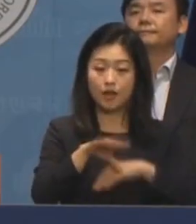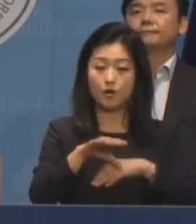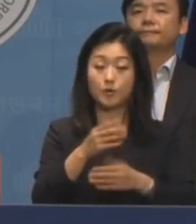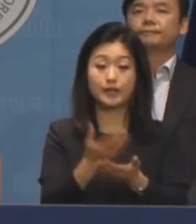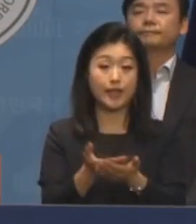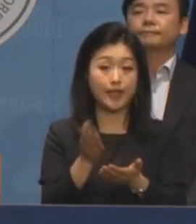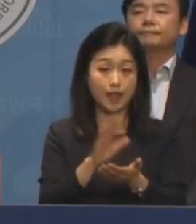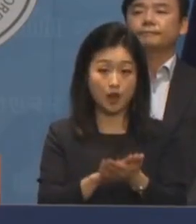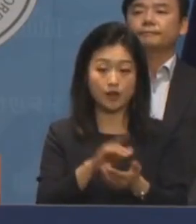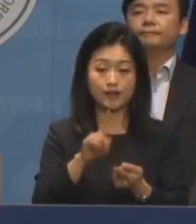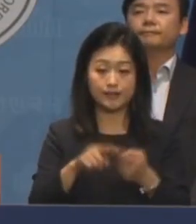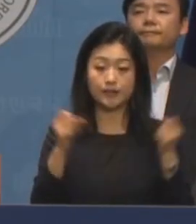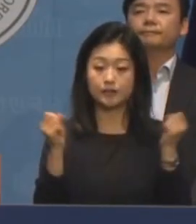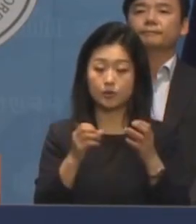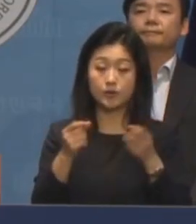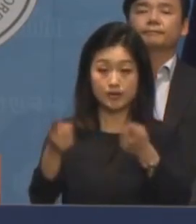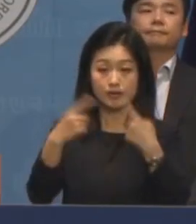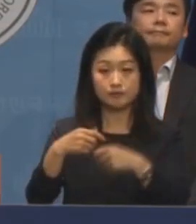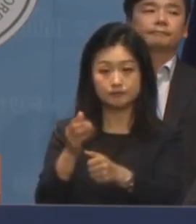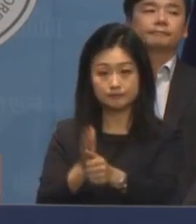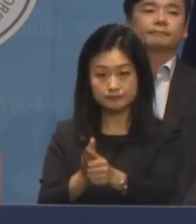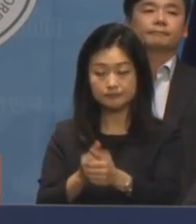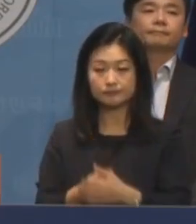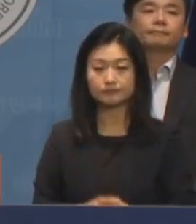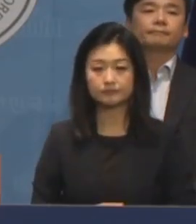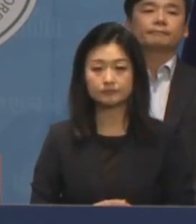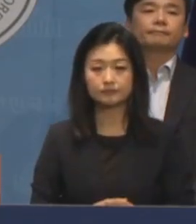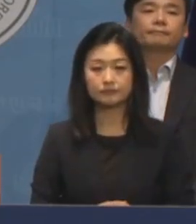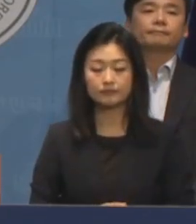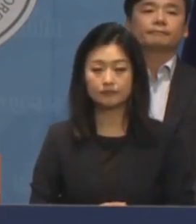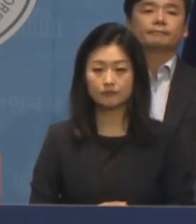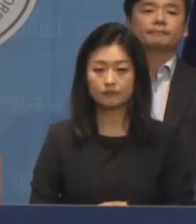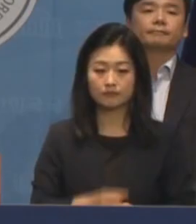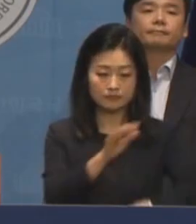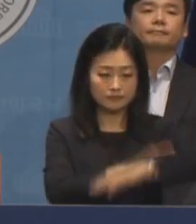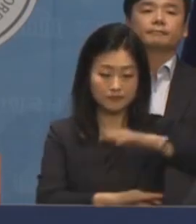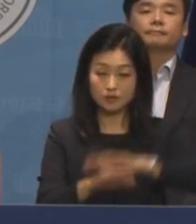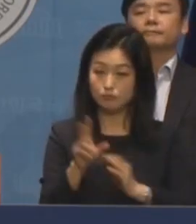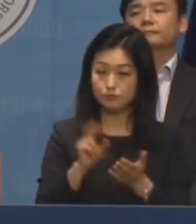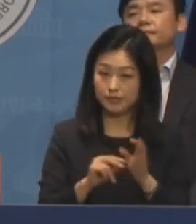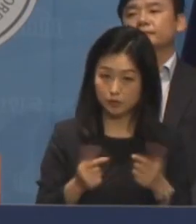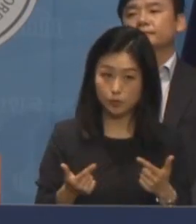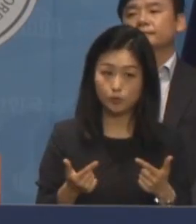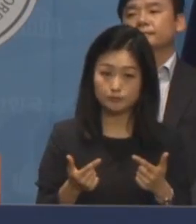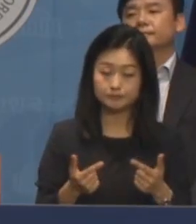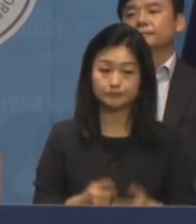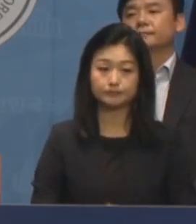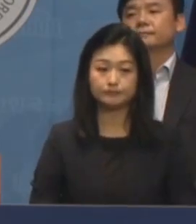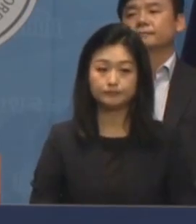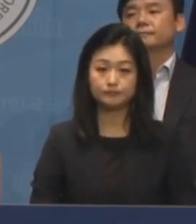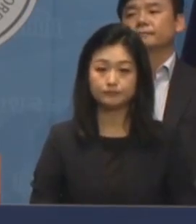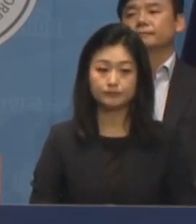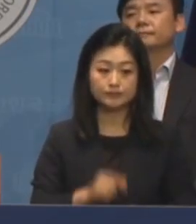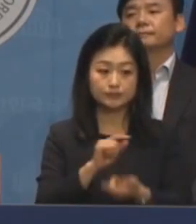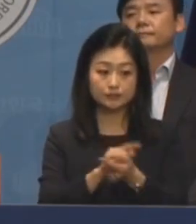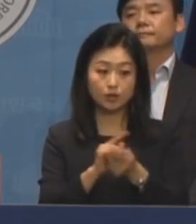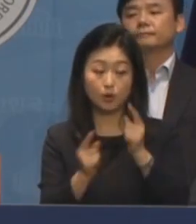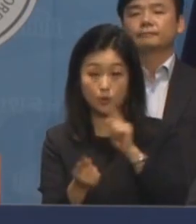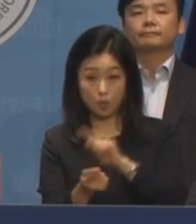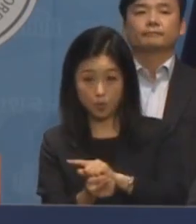개혁 논의를 한다면 그것은 정파를 떠나서 진영을 떠나서 서로가